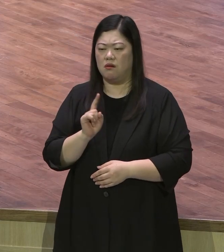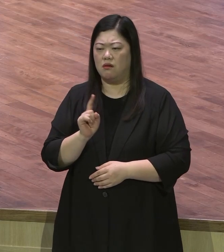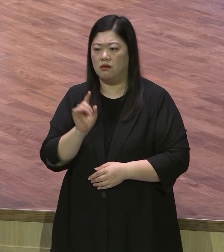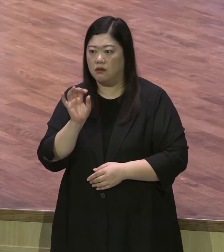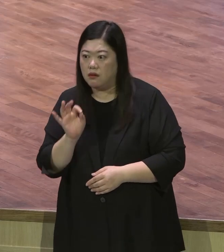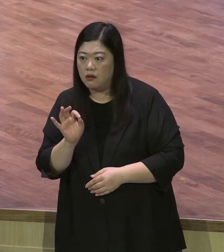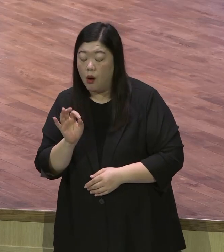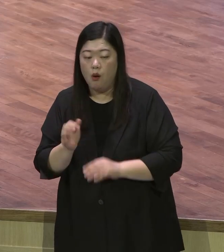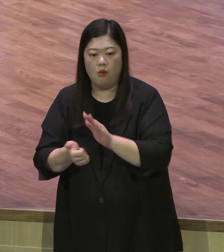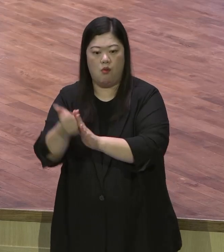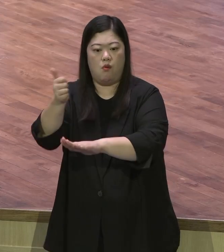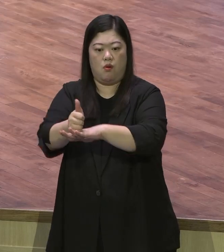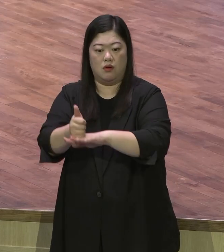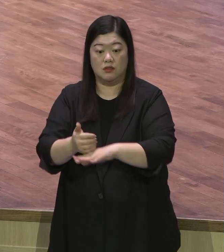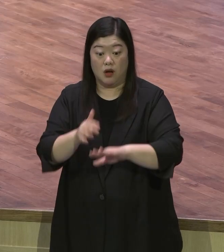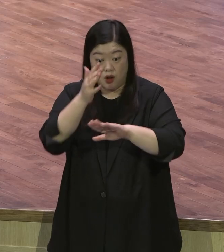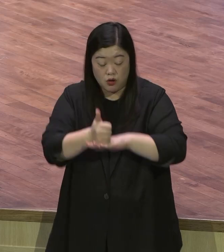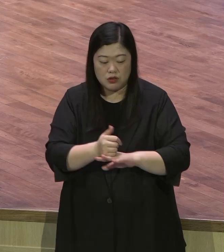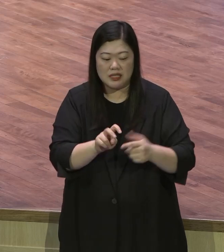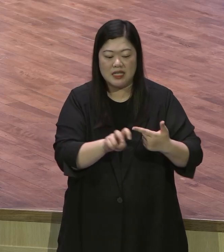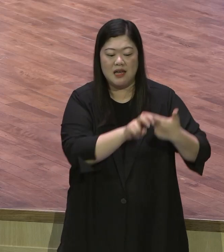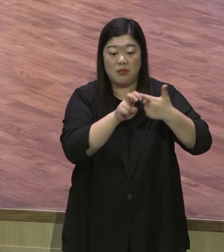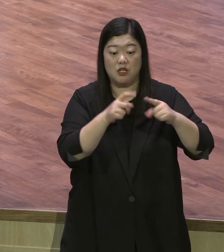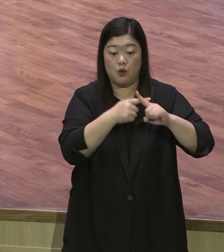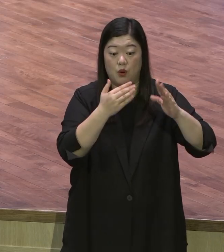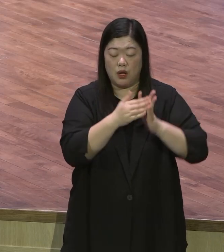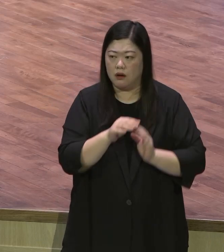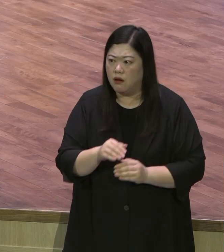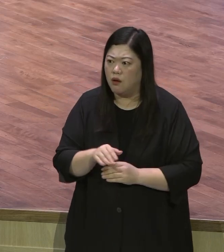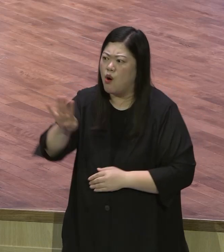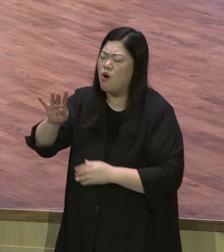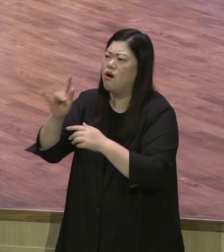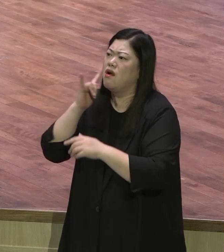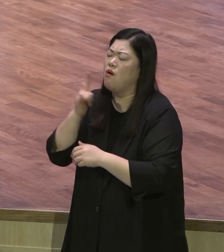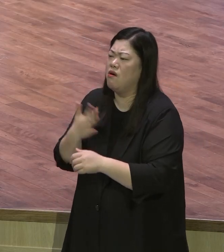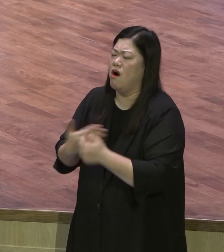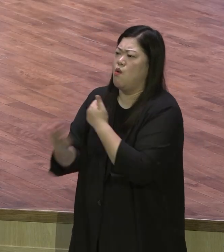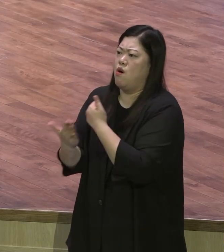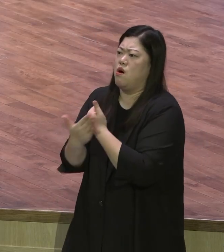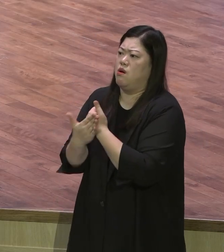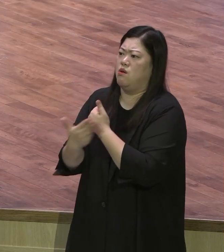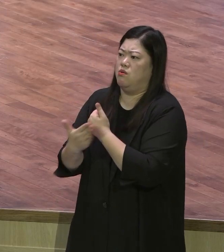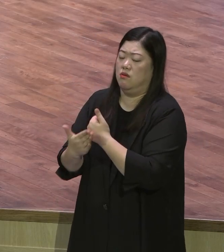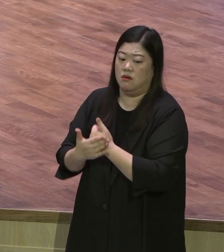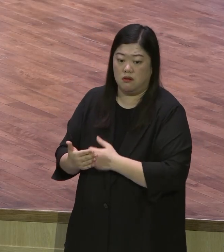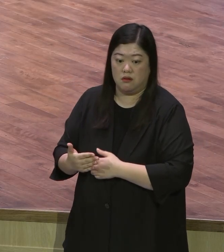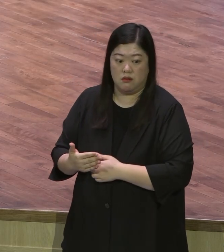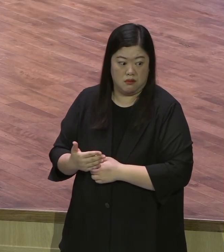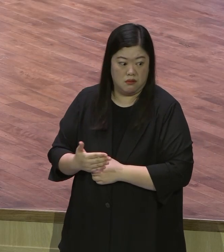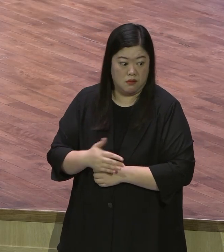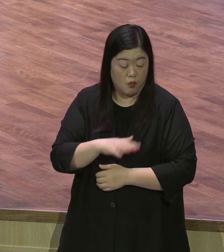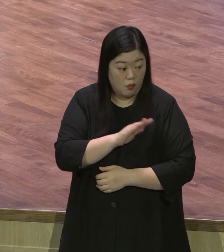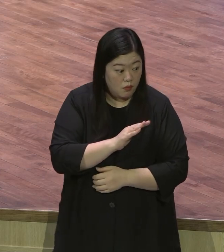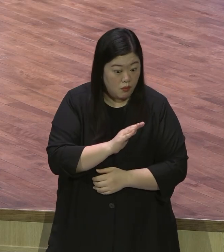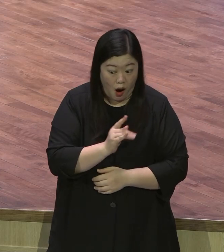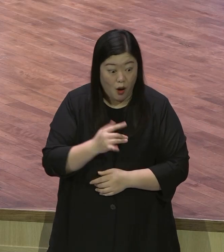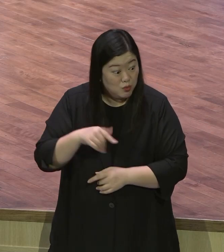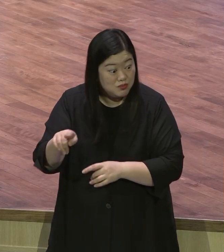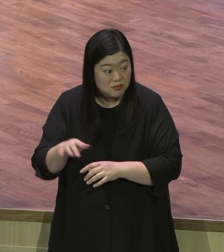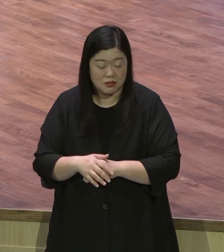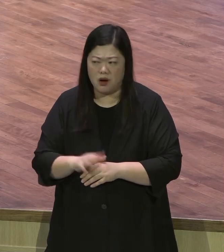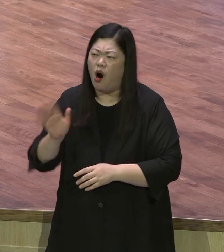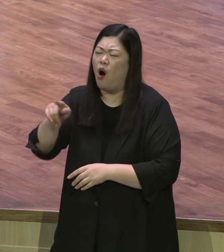자료 좀 달라고 난리란 말이에요. 그러니까 이게 지금 전세가 확산돼서 살려내야 된단 말이에요. 이 일에 쓰임받는 우리